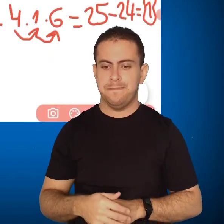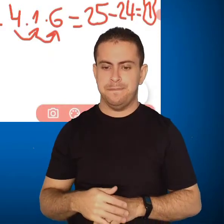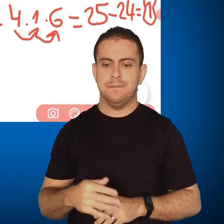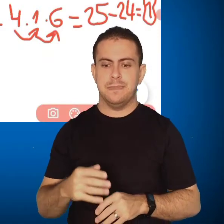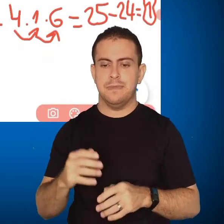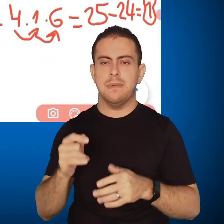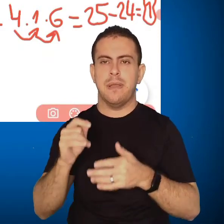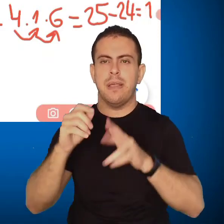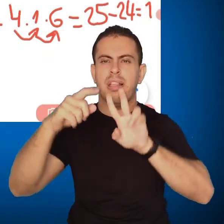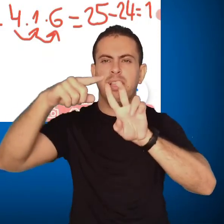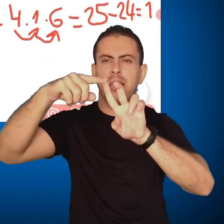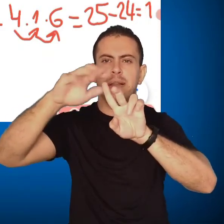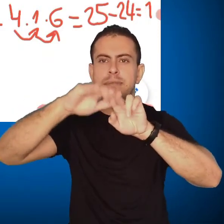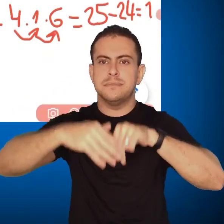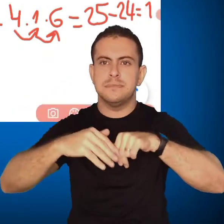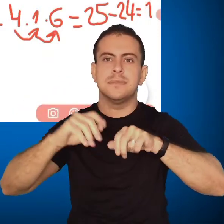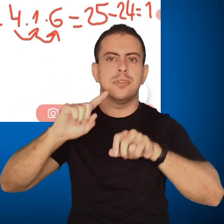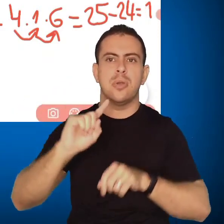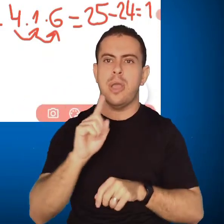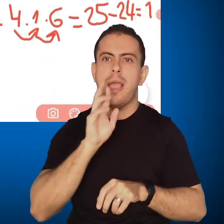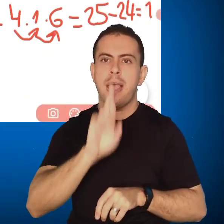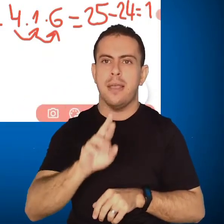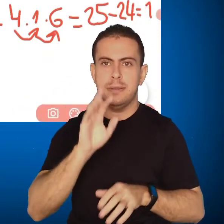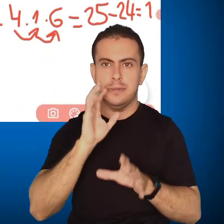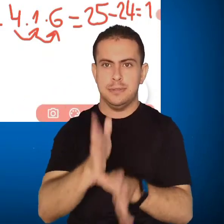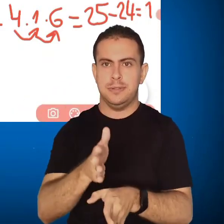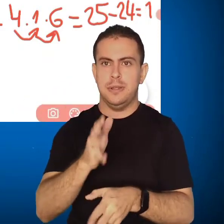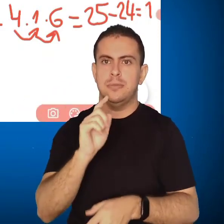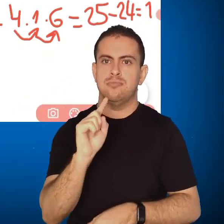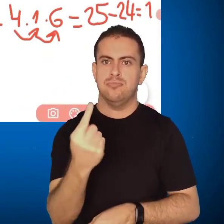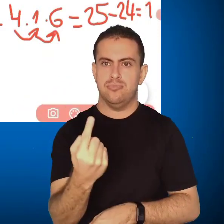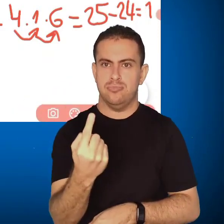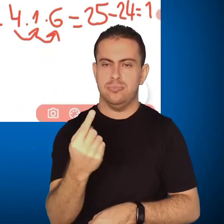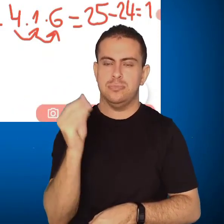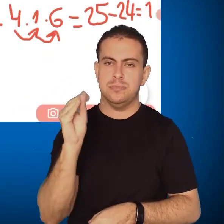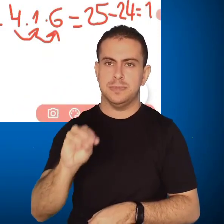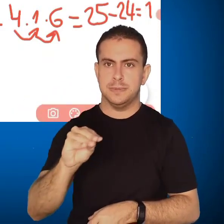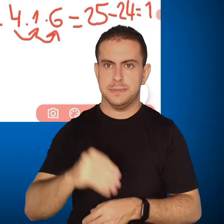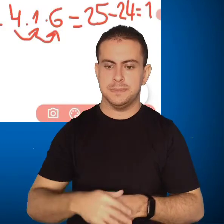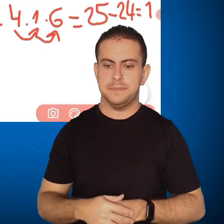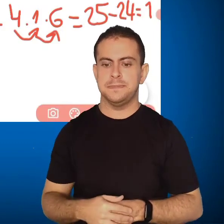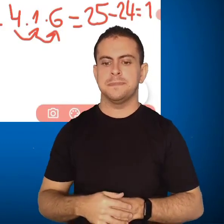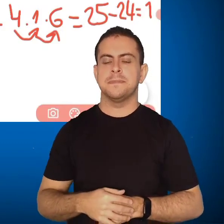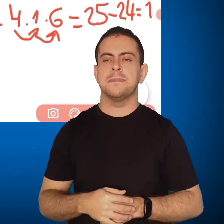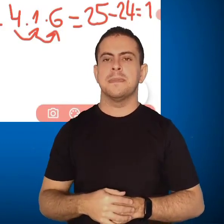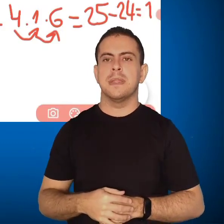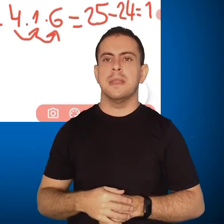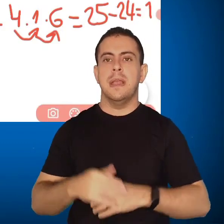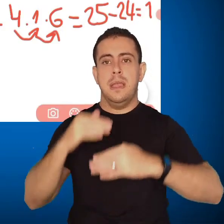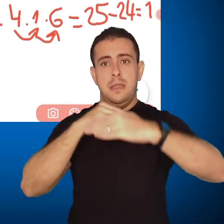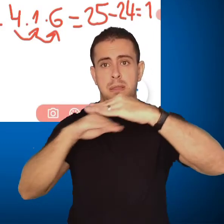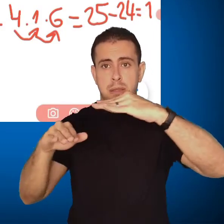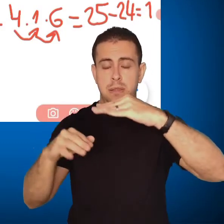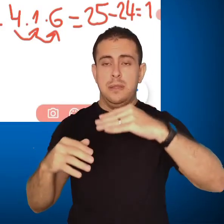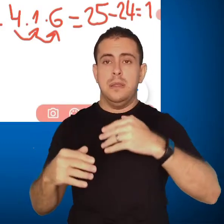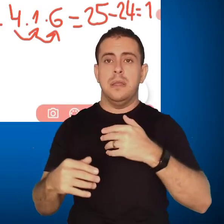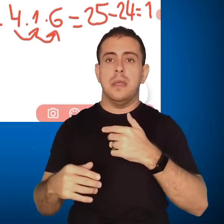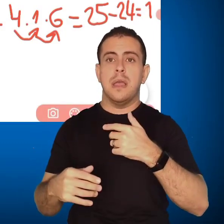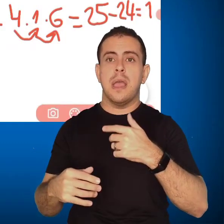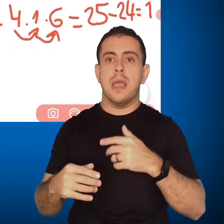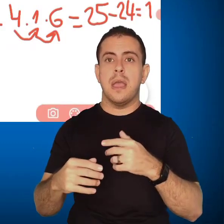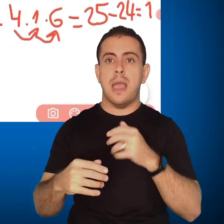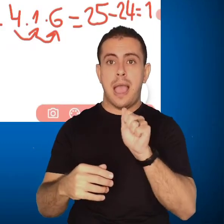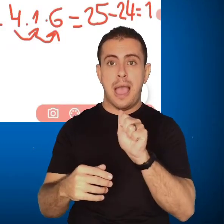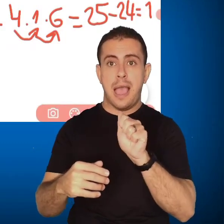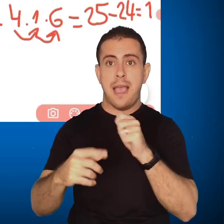claro que não. Vamos tirar aqui essa raiz quadrada. E vamos colocar a raiz quadrada de 1. O valor dela logo que é 1. Embaixo aqui é o dobro do a, tá